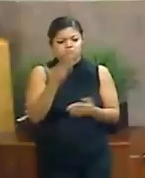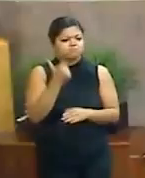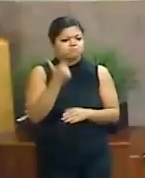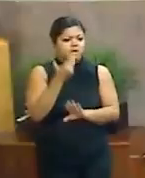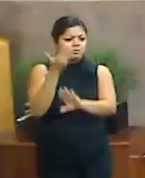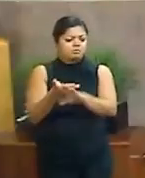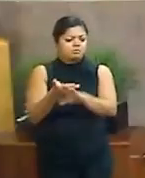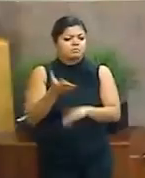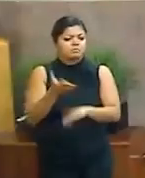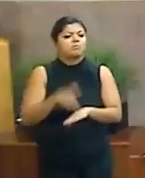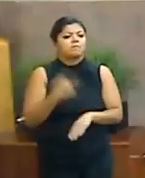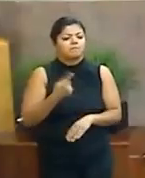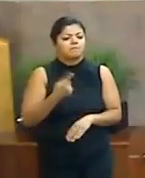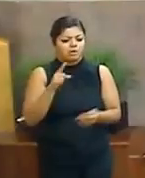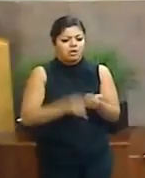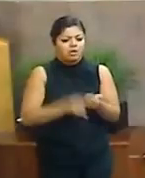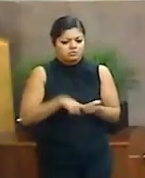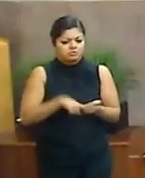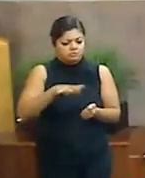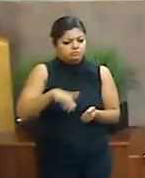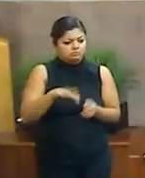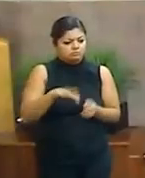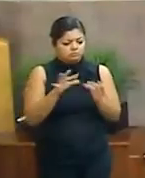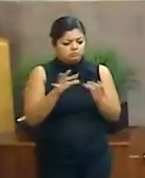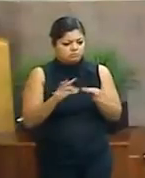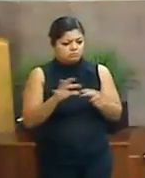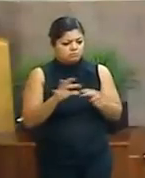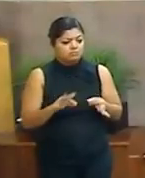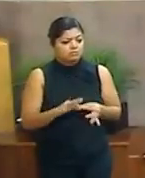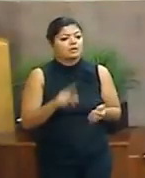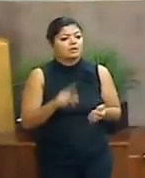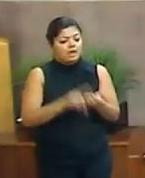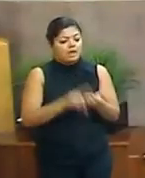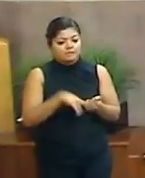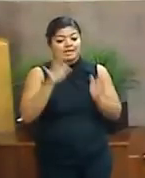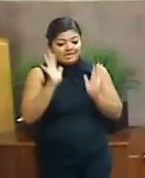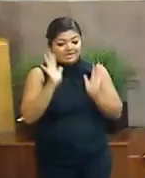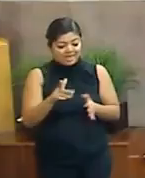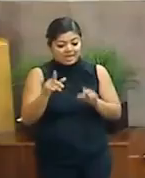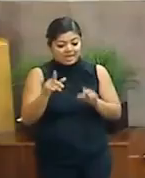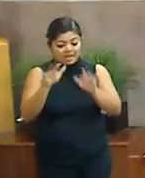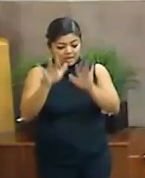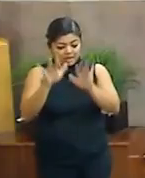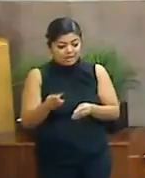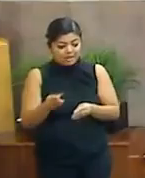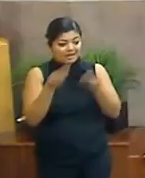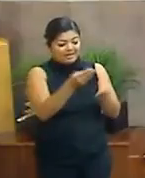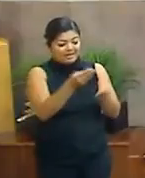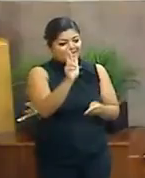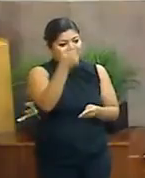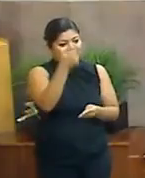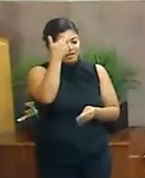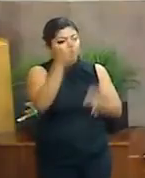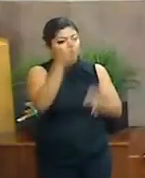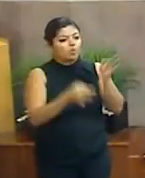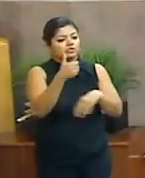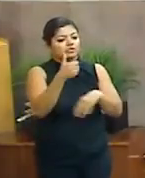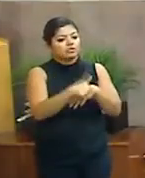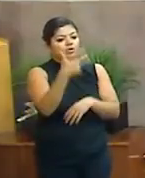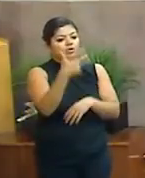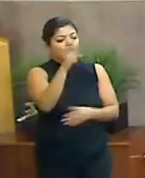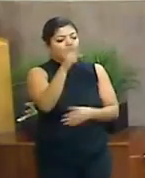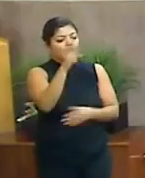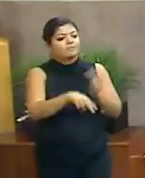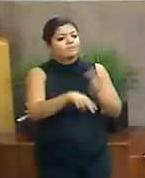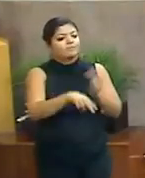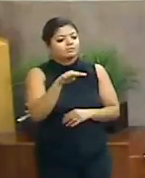eficacia refleja de la persona juzgada en razón de que mediante sentencia dictada en esta fecha en el juicio electoral 8 de los vidrios